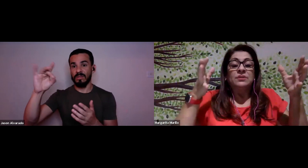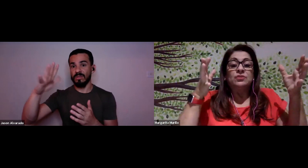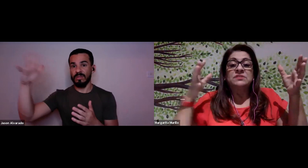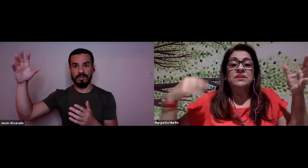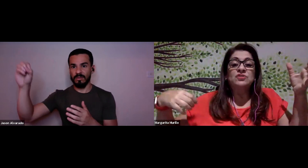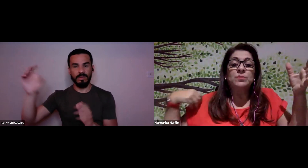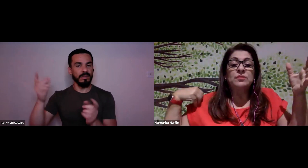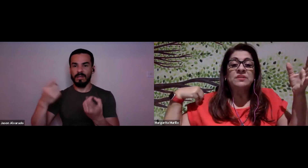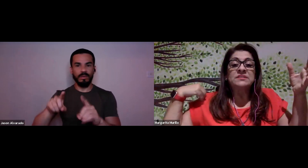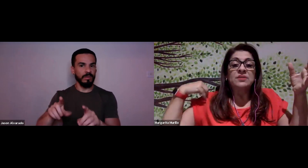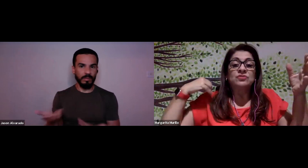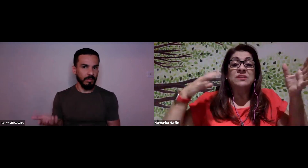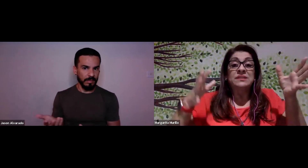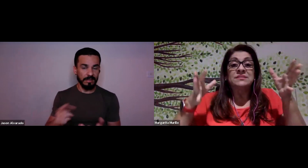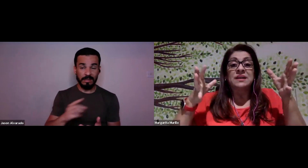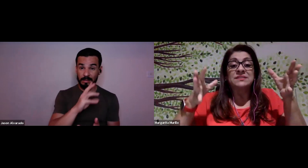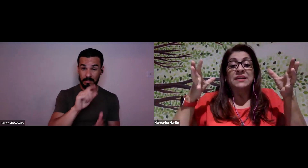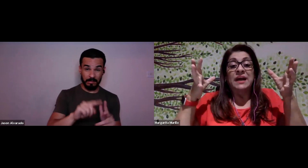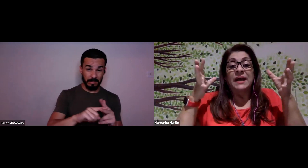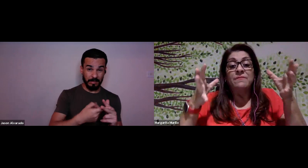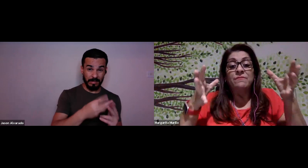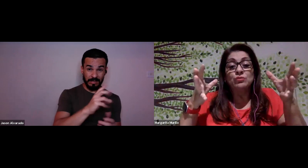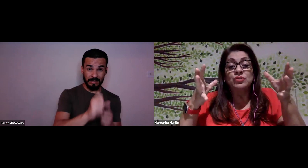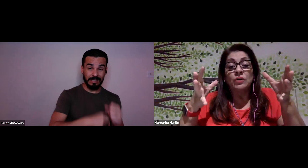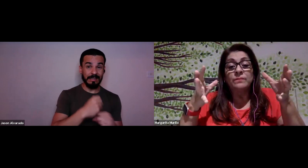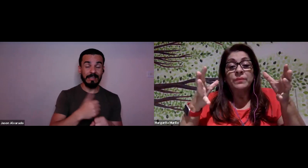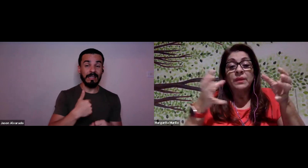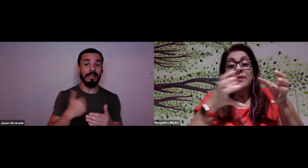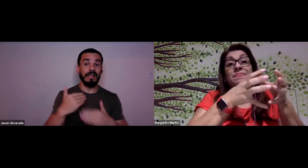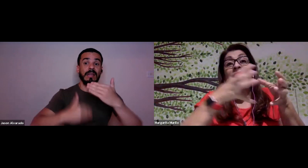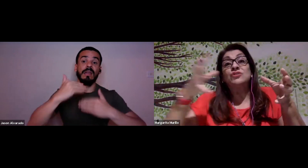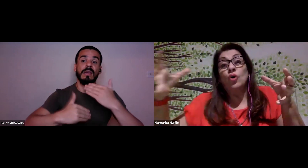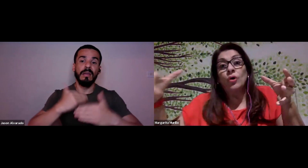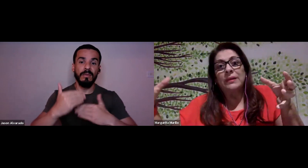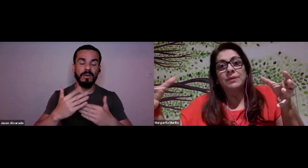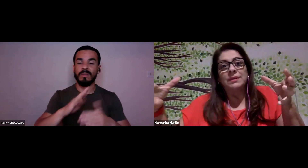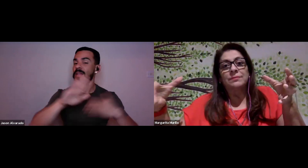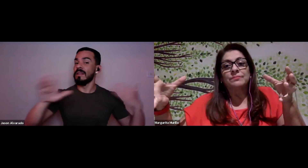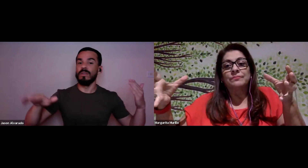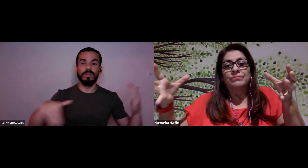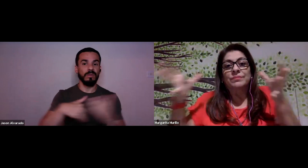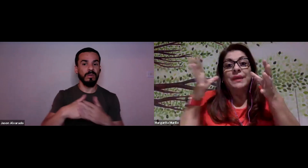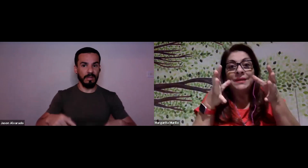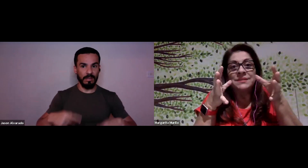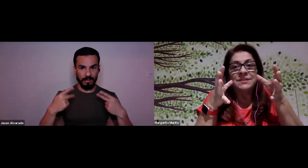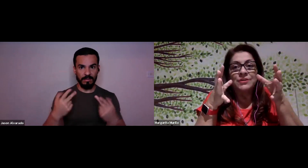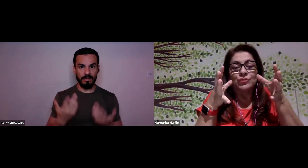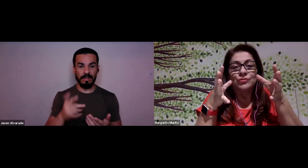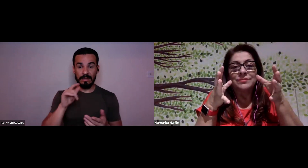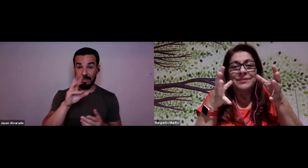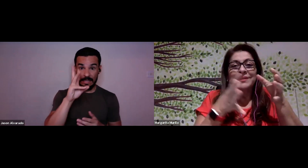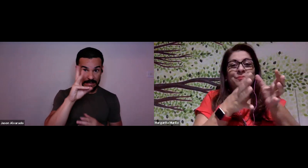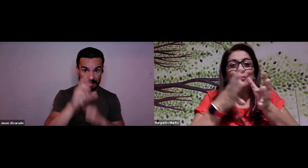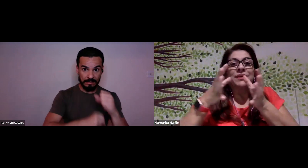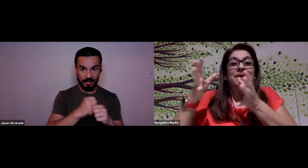entonces en estos primeros seis años tienes casi que la evolución de toda la vida en seis